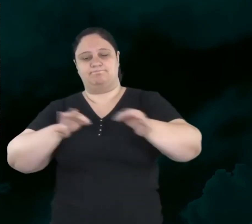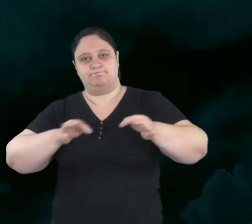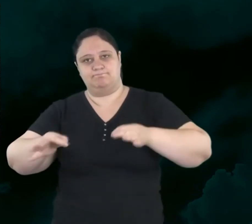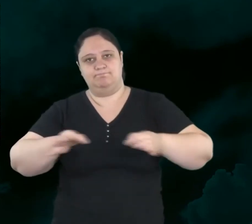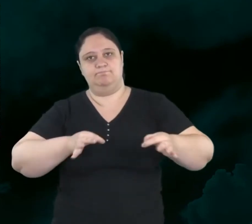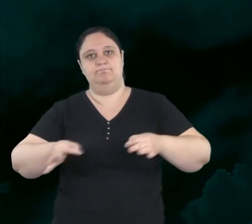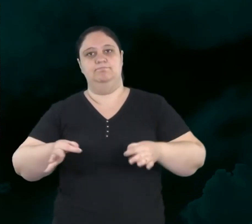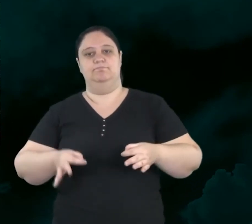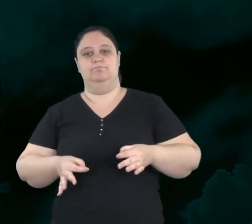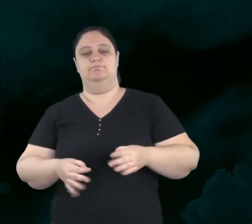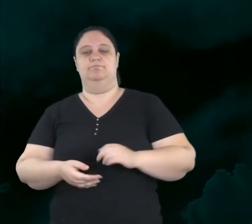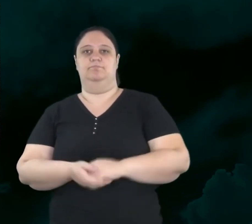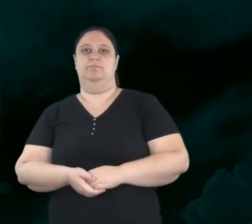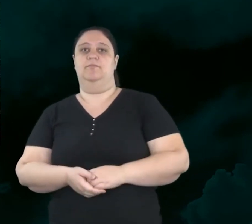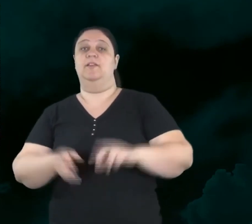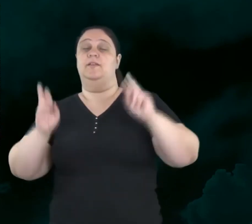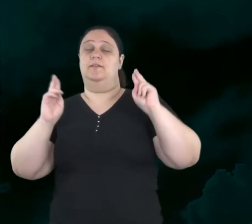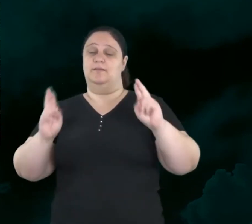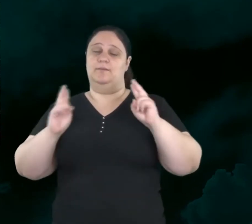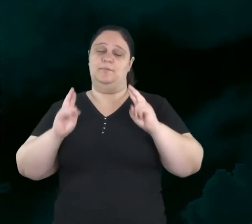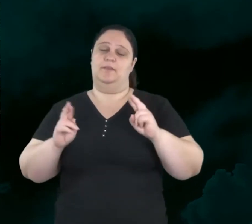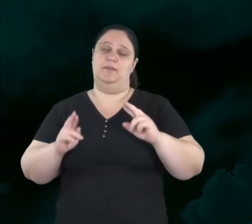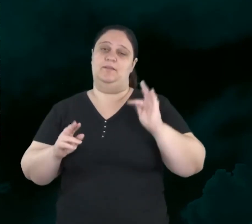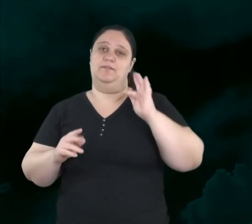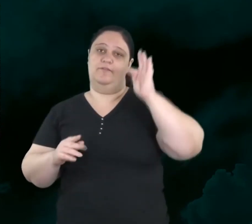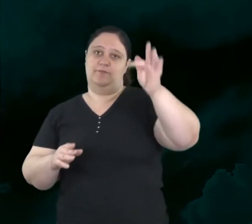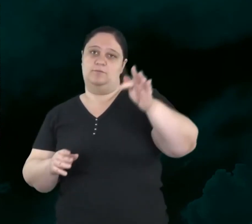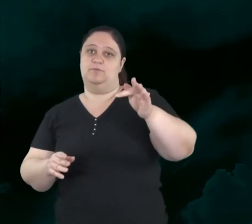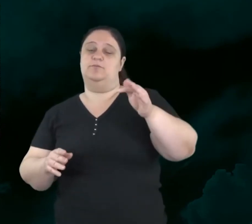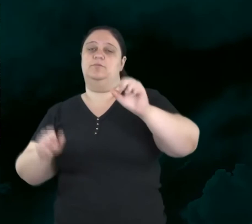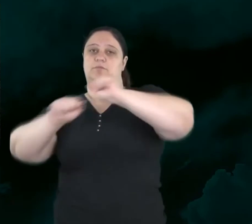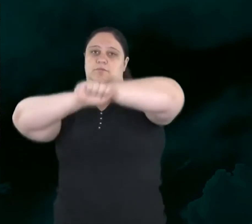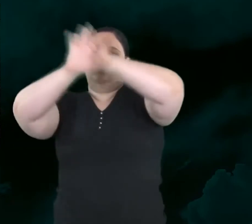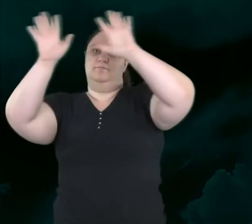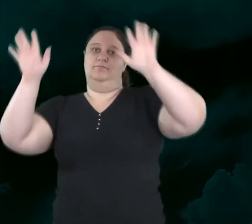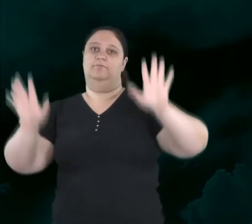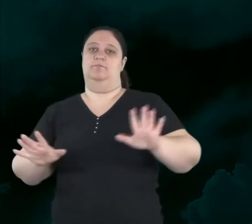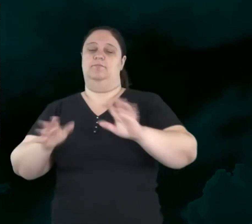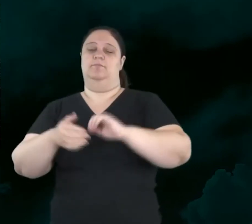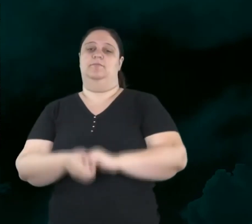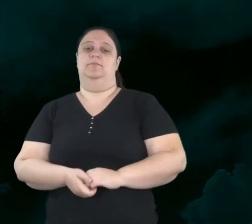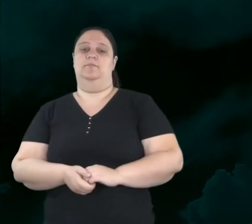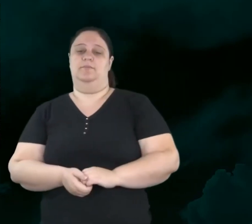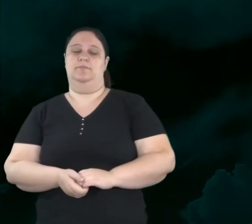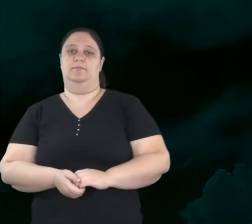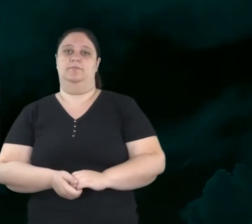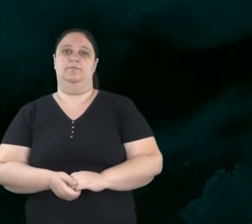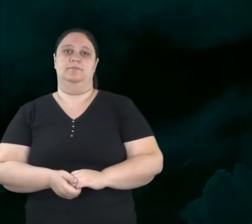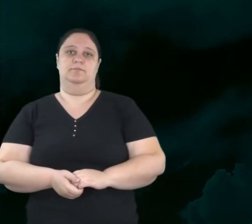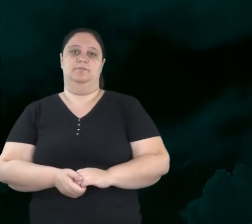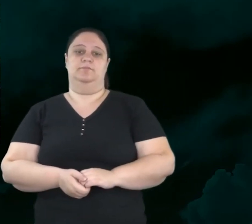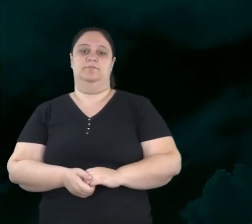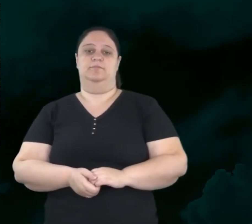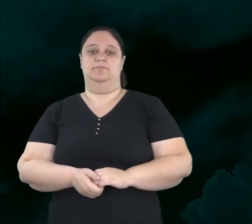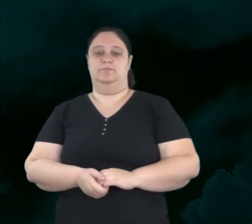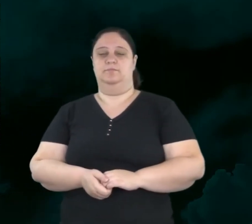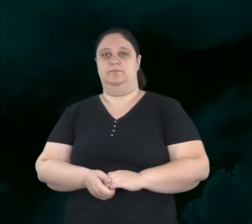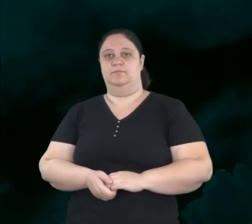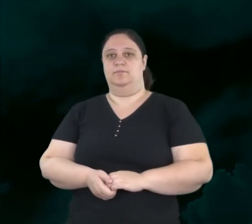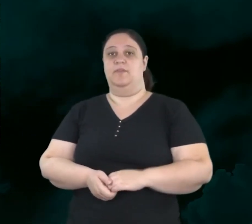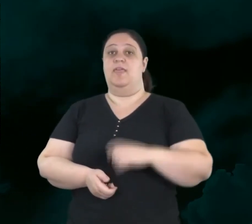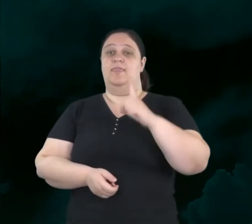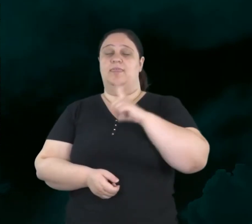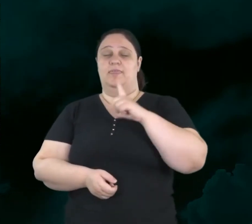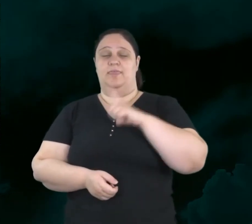tenham futuro, tenham esperança da glória de Deus. E que junte, meus queridos, mais irmãos,